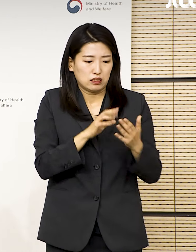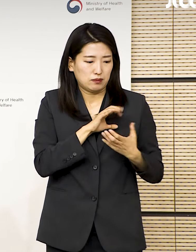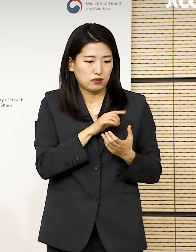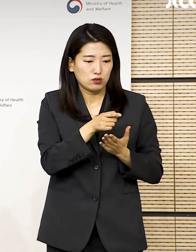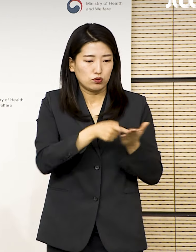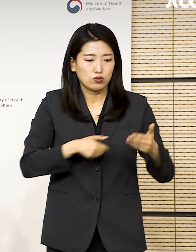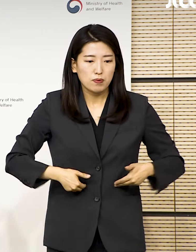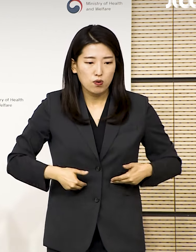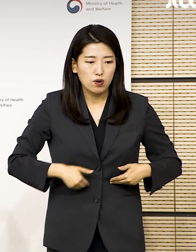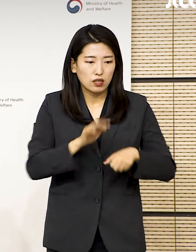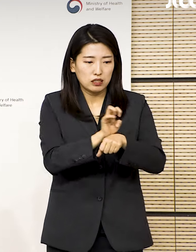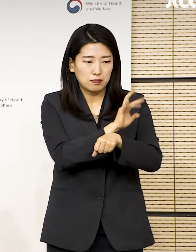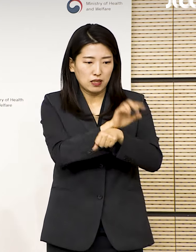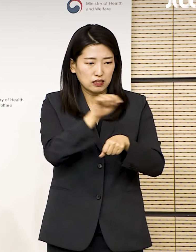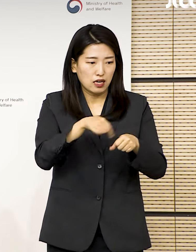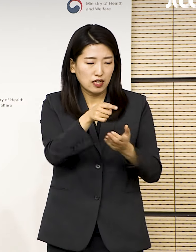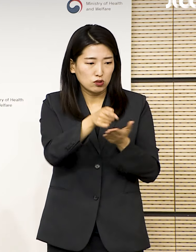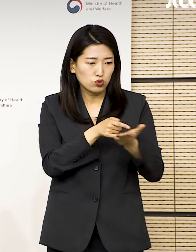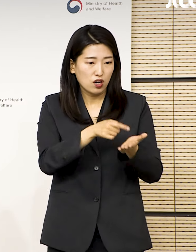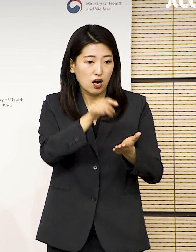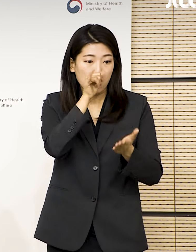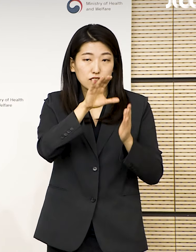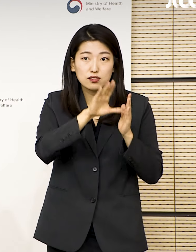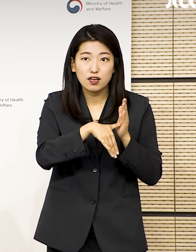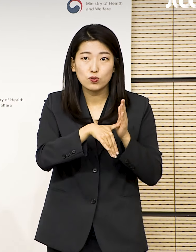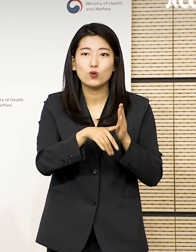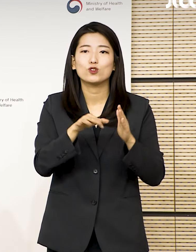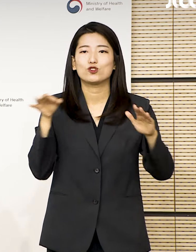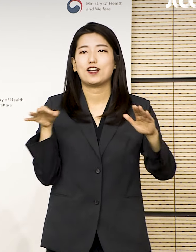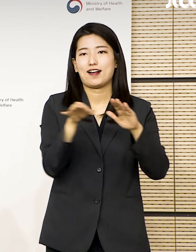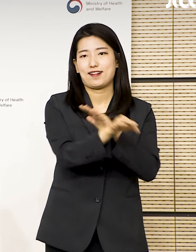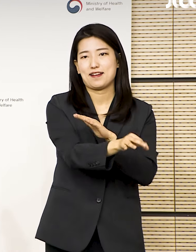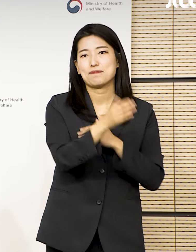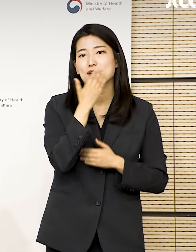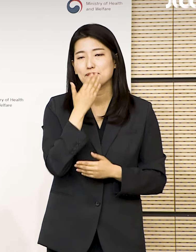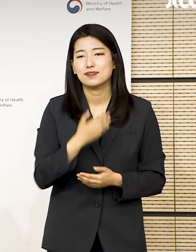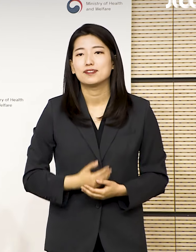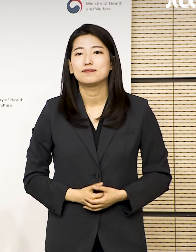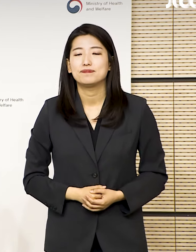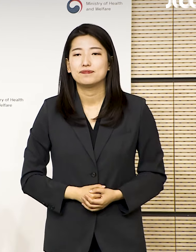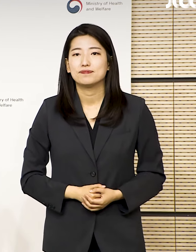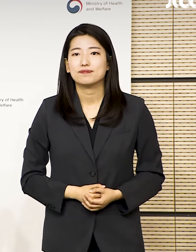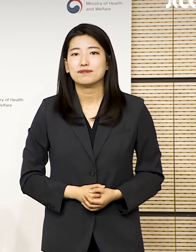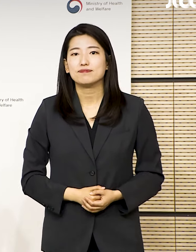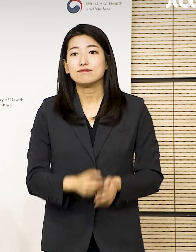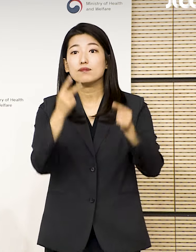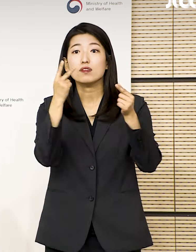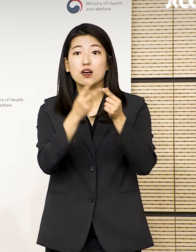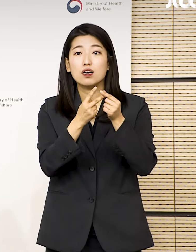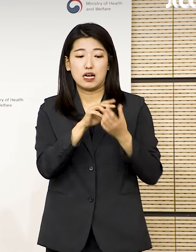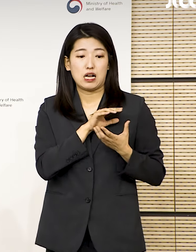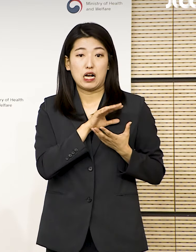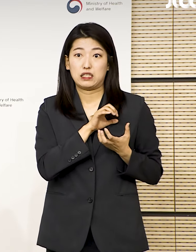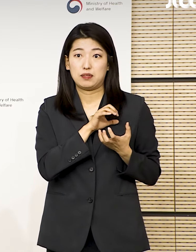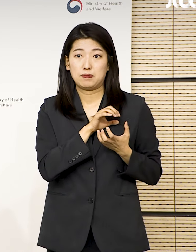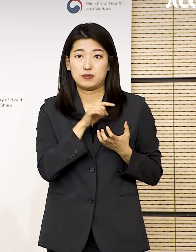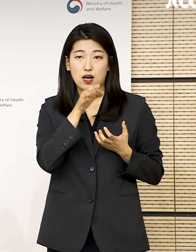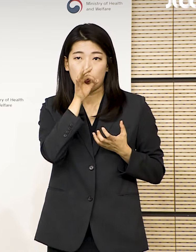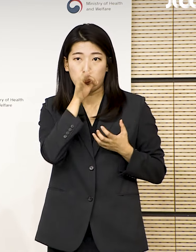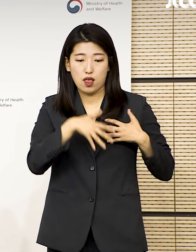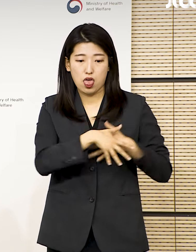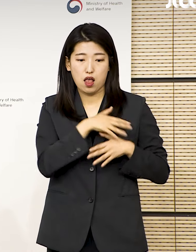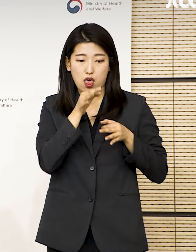24시간 이내 시행할 경우로 확대합니다 둘째 심장혈관 중재 술의 경우에